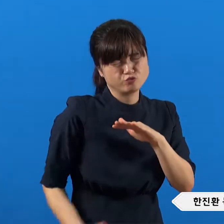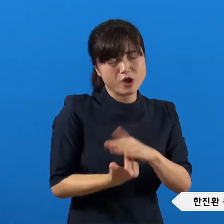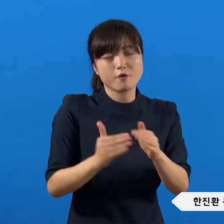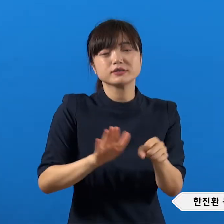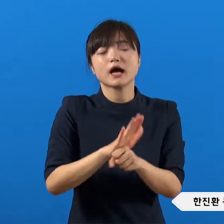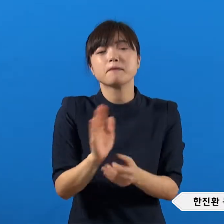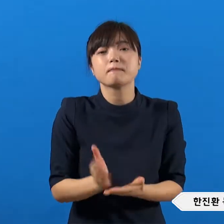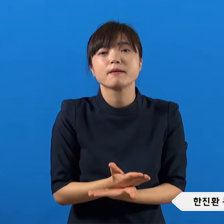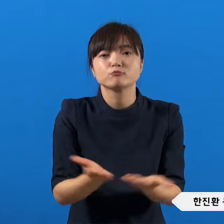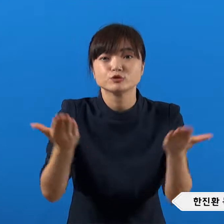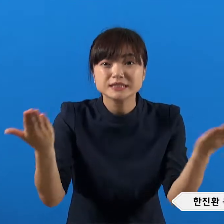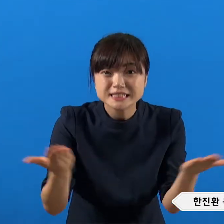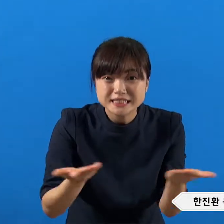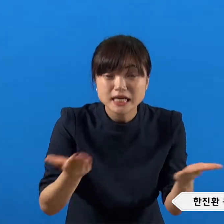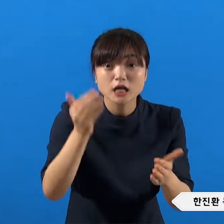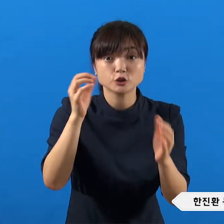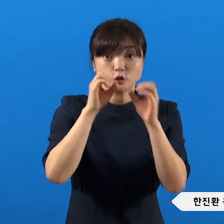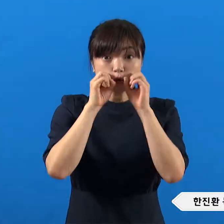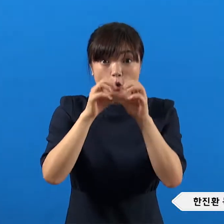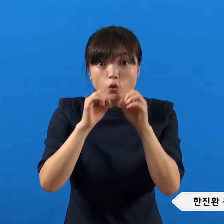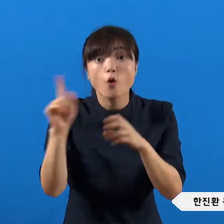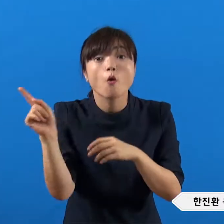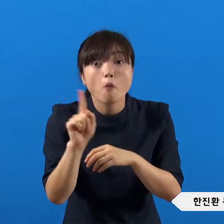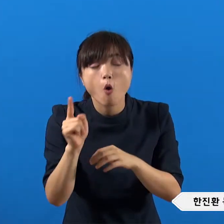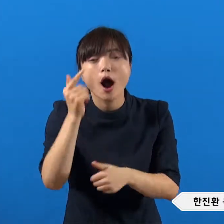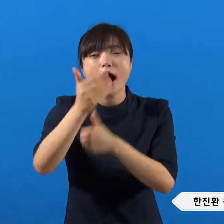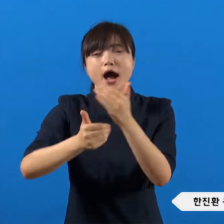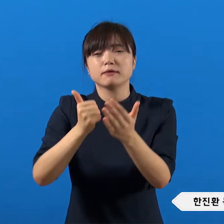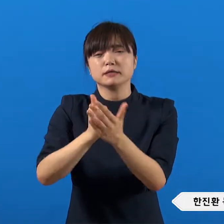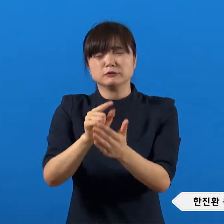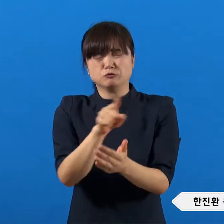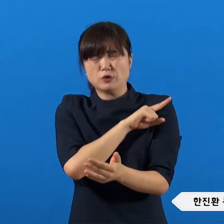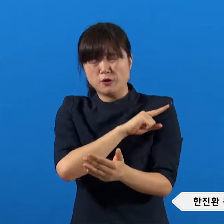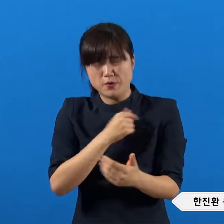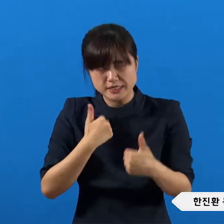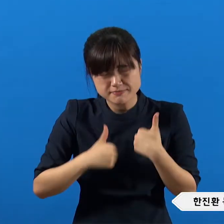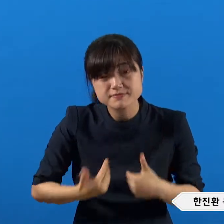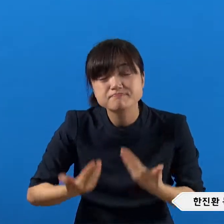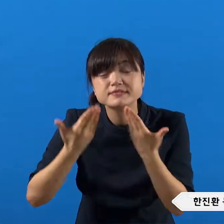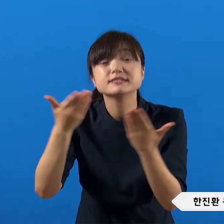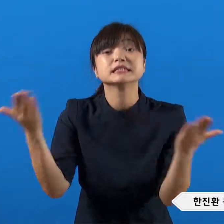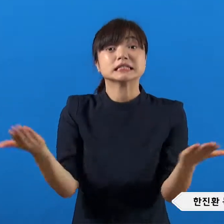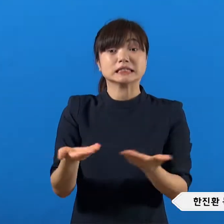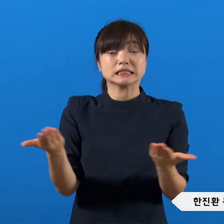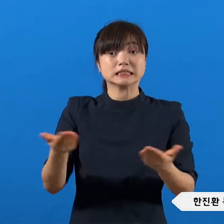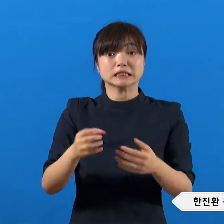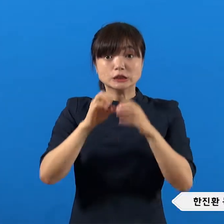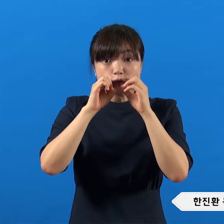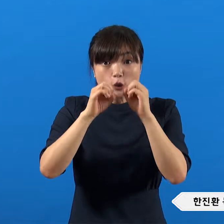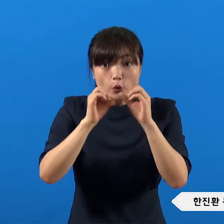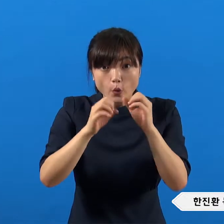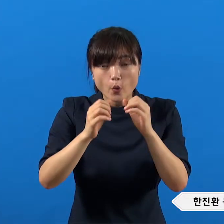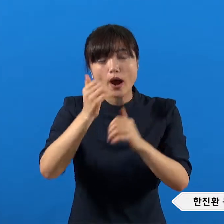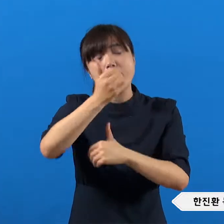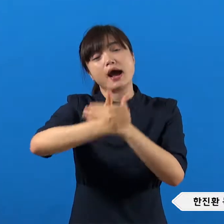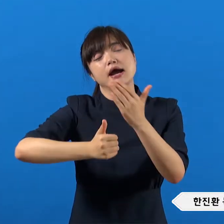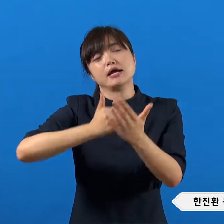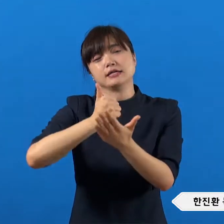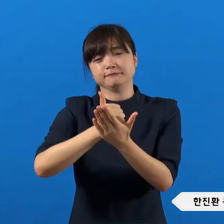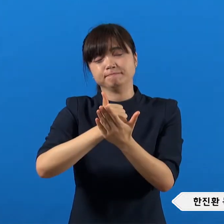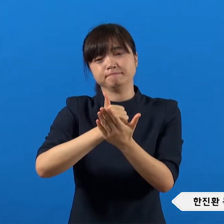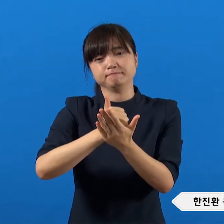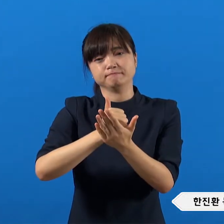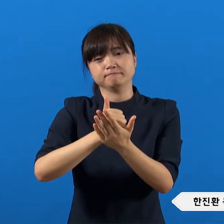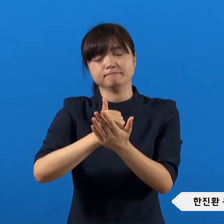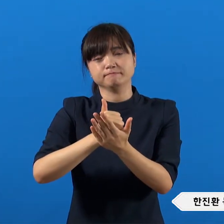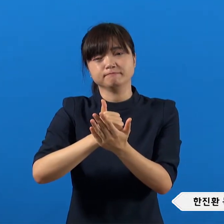것이고, 전도는 하나님께 최고의 기쁨을 안겨드리는 것이고, 전도는 우리 영혼을 충만하게 만들어